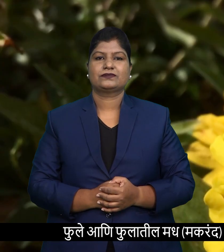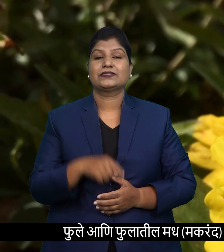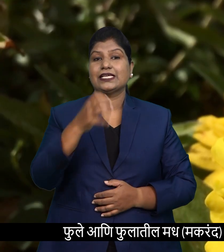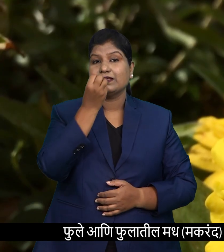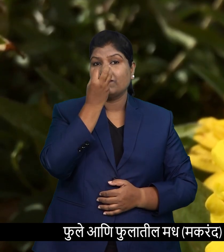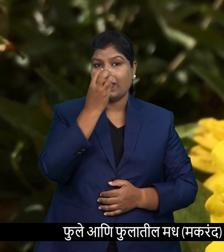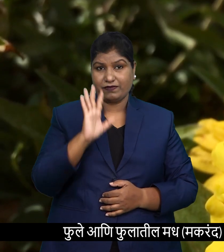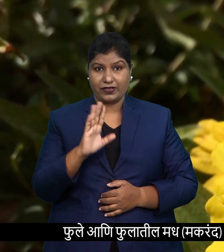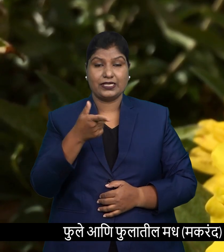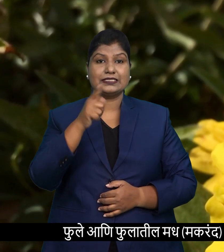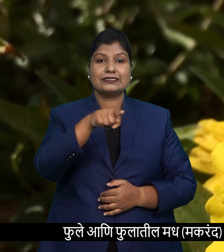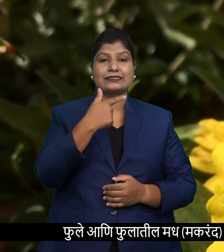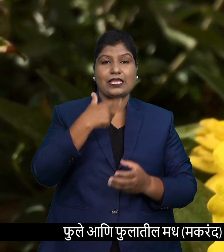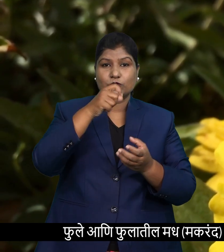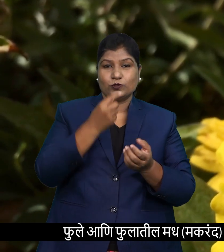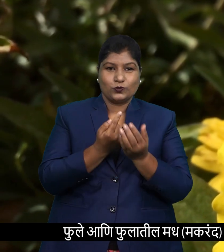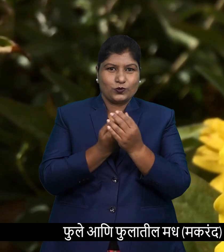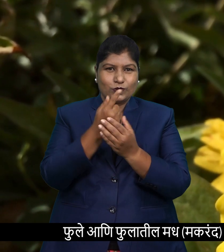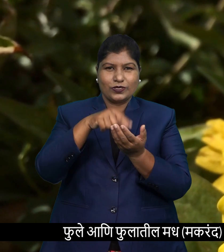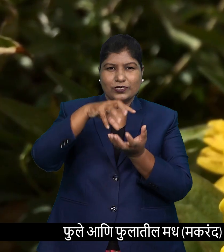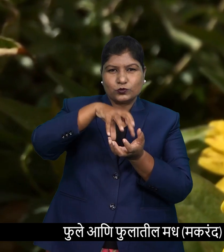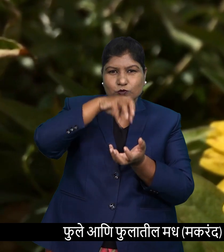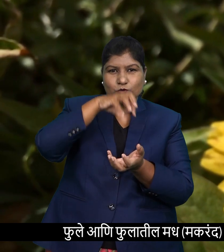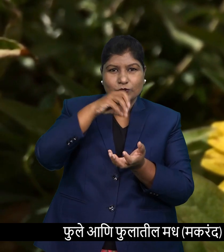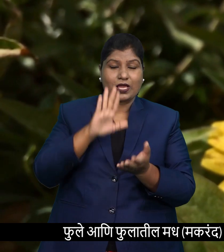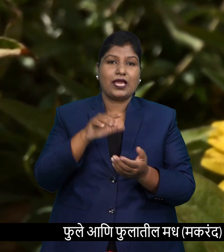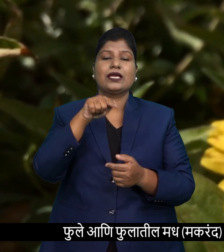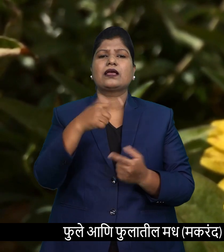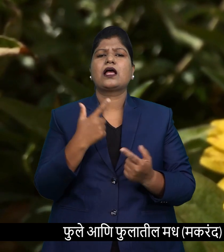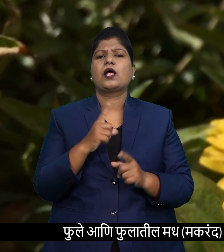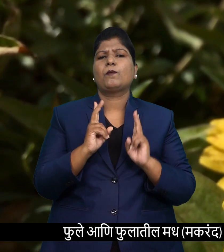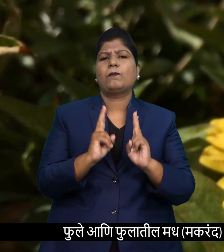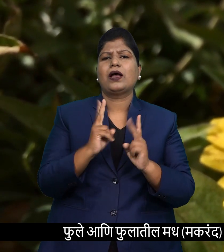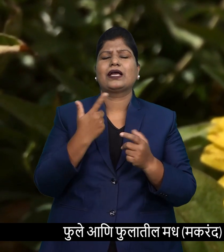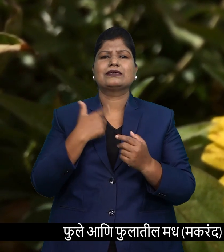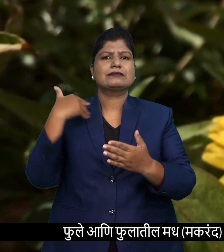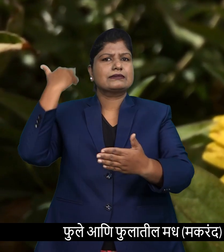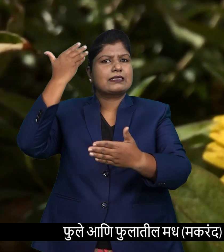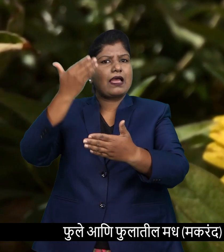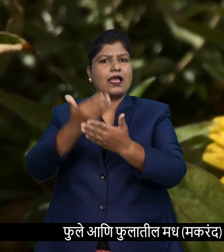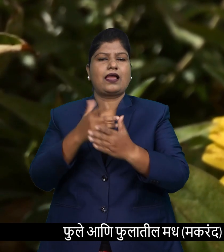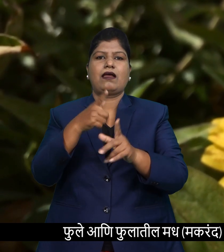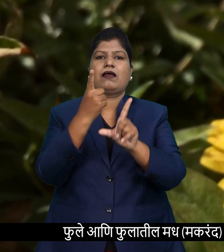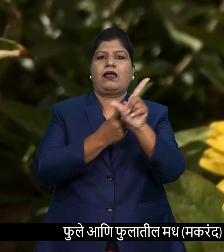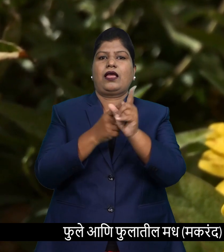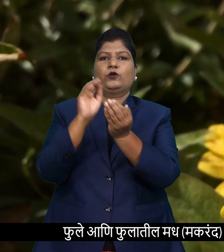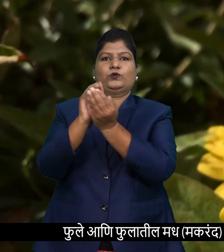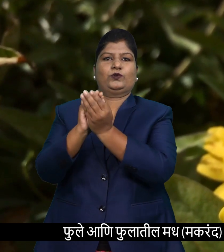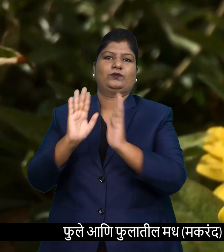फुले आणि फुलातील मध वर्षाच्या काही काळासाठीच उपलब्ध असू शकते.